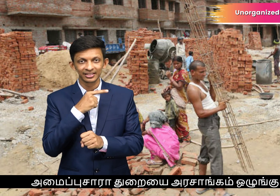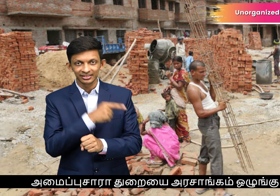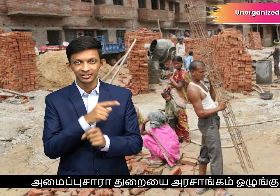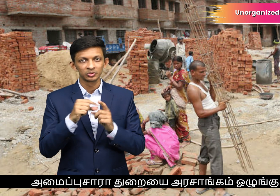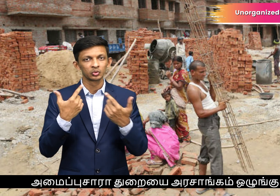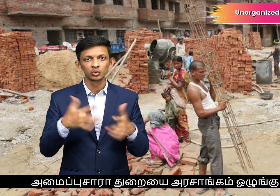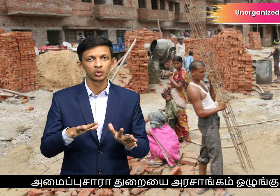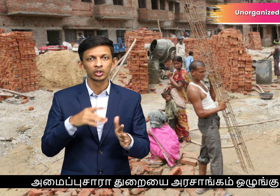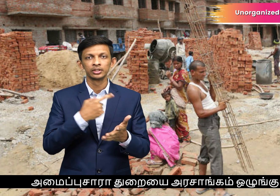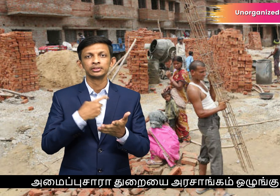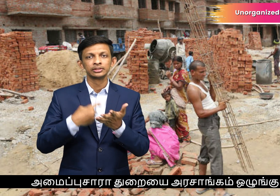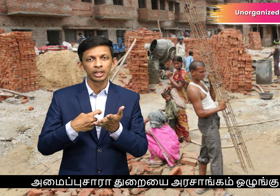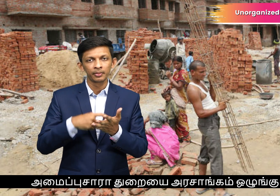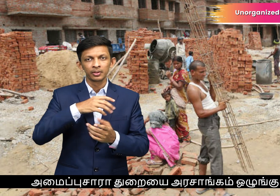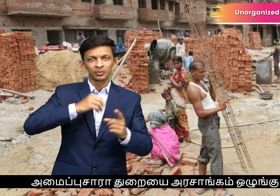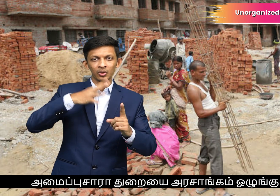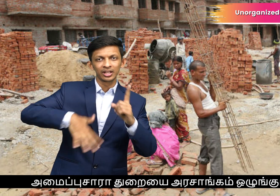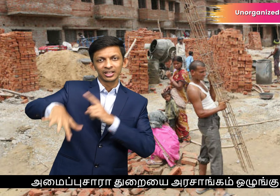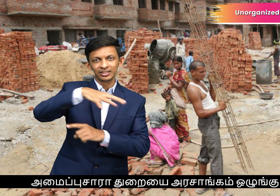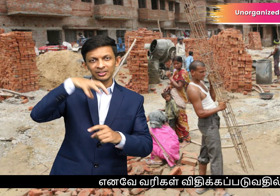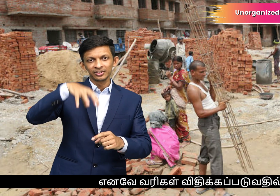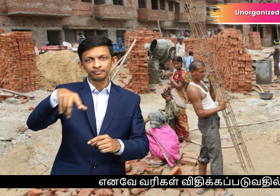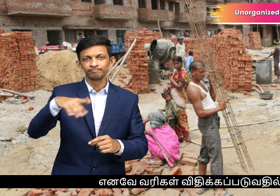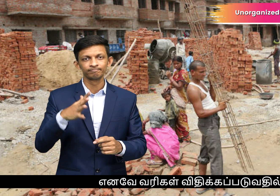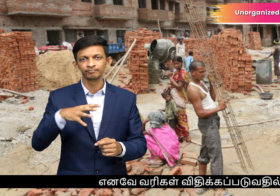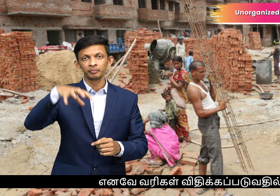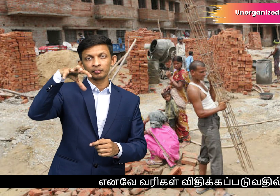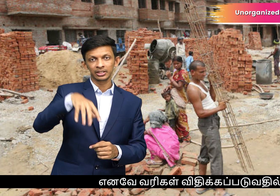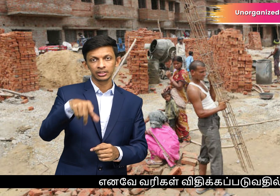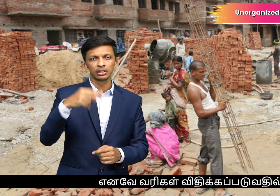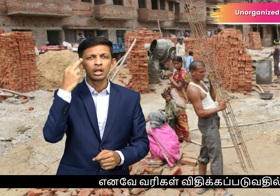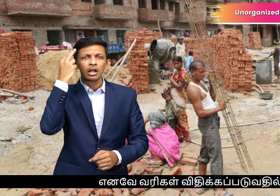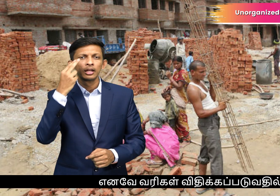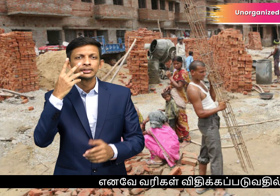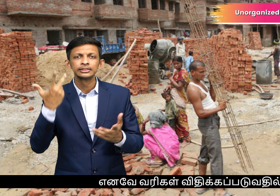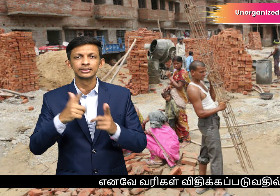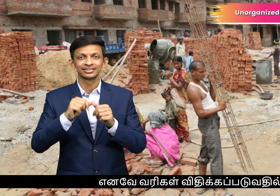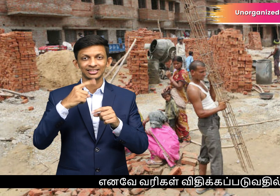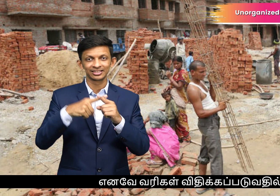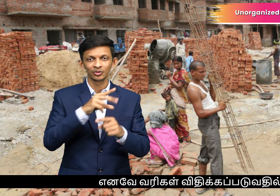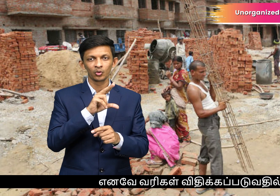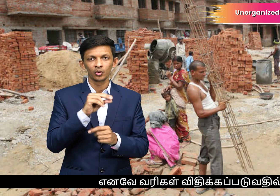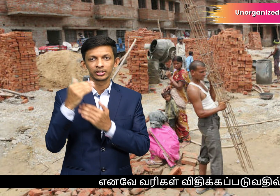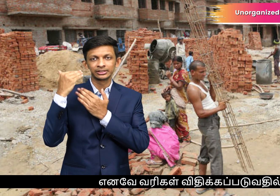அமைப்புசாரா துறையை அரசாங்கம் ஒழுங்குபடுத்துவதில்லை, எனவே வரிகள் விதிக்கப்படுவதில்லை.